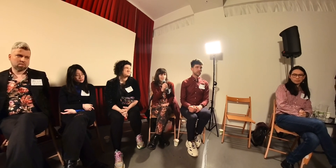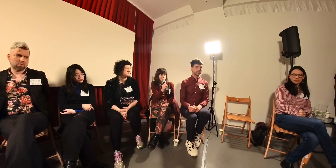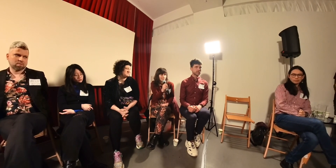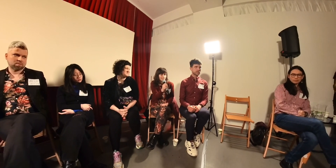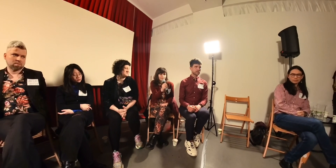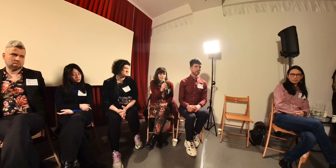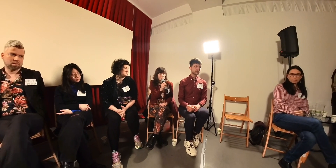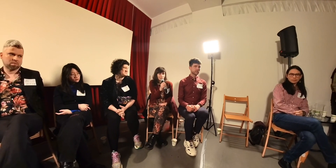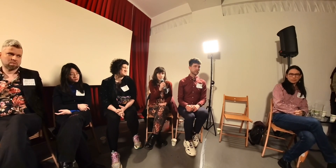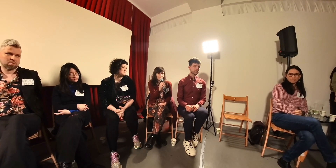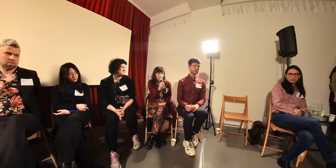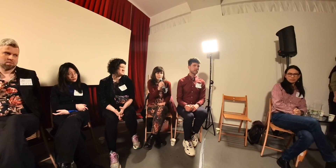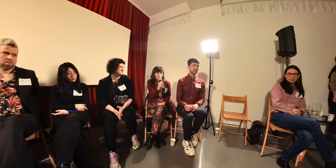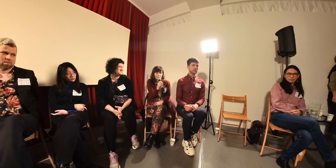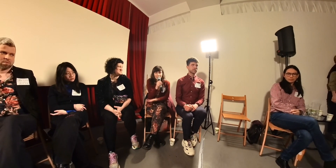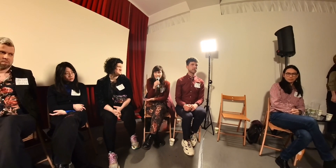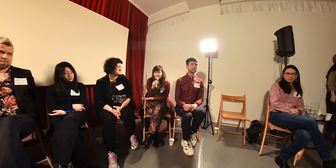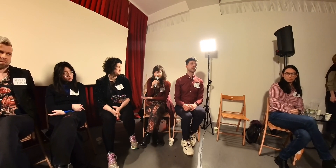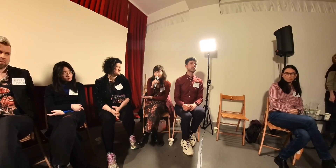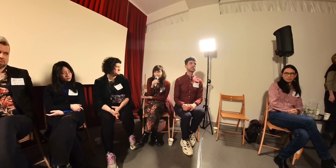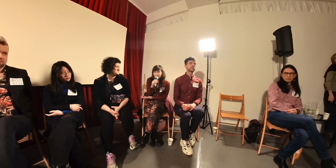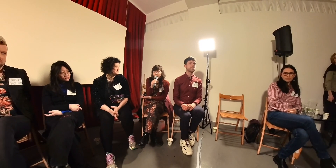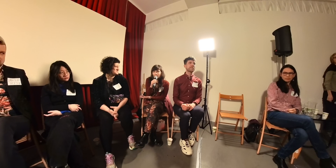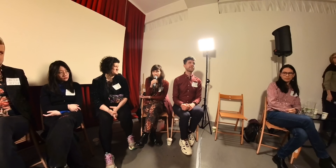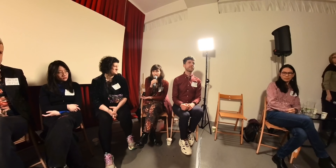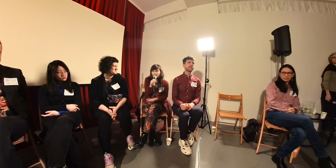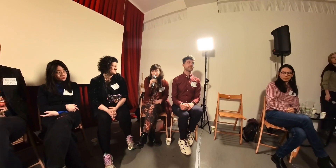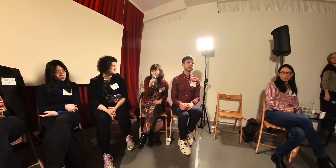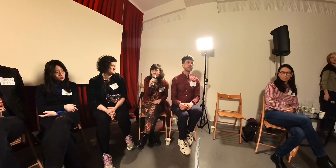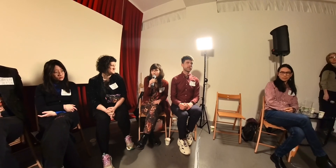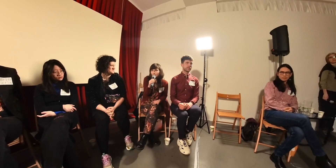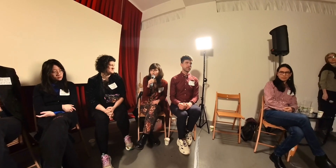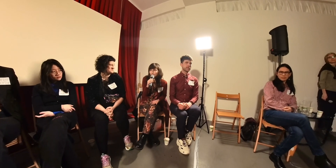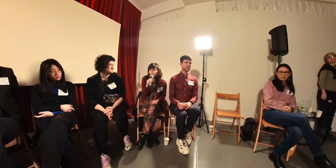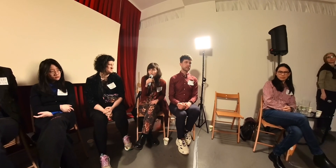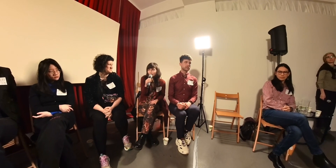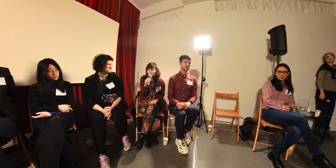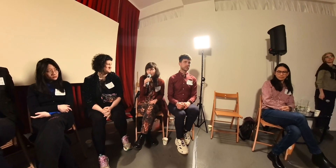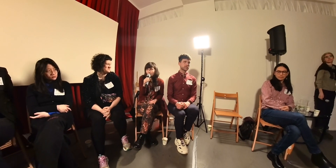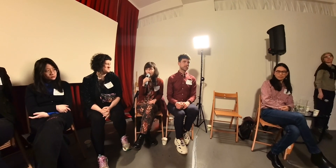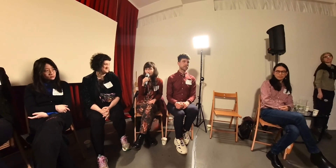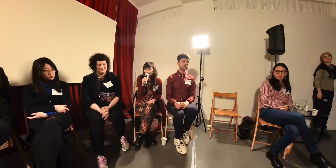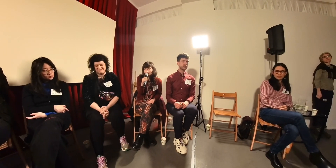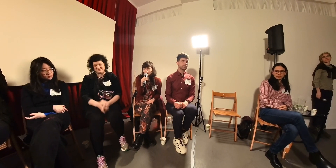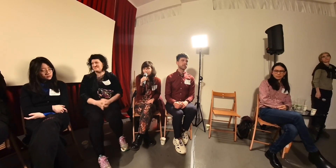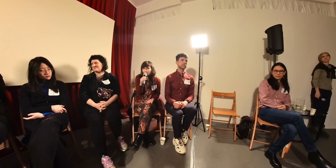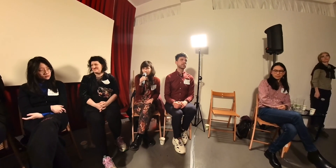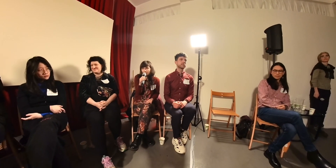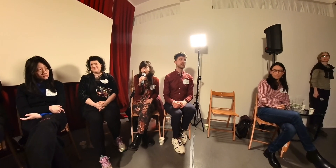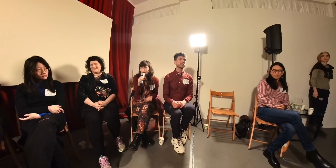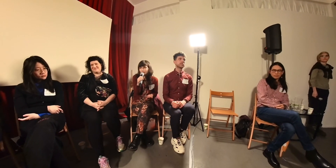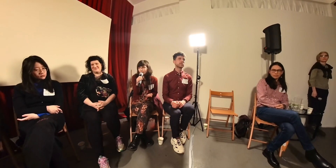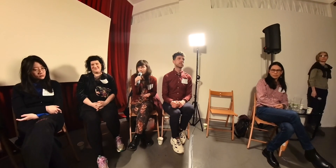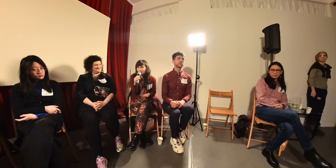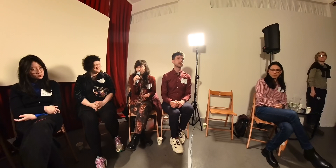pocit, že možná jakoby dobrý, že tady zaznělo tolik jako hlasů a každý by asi odpověděl úplně jinak, jakoby, co